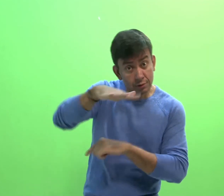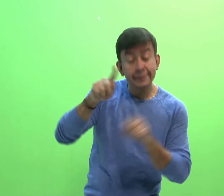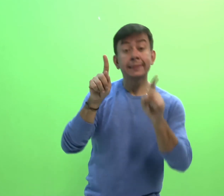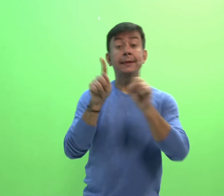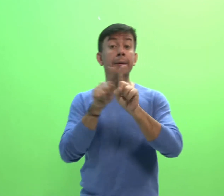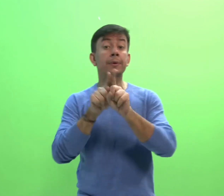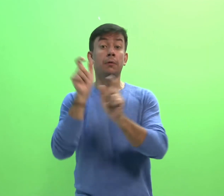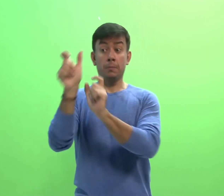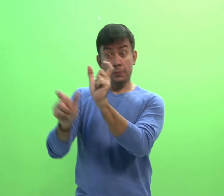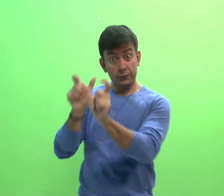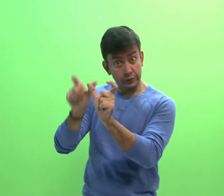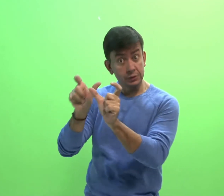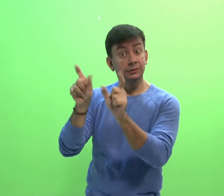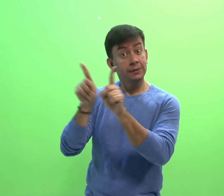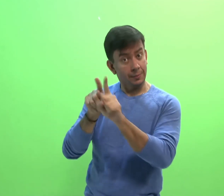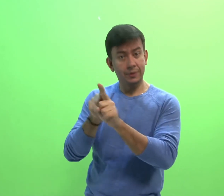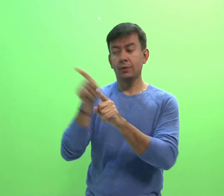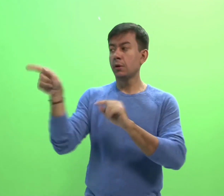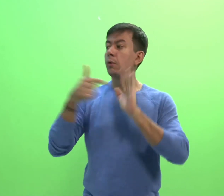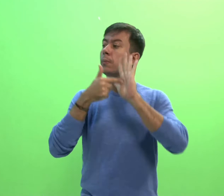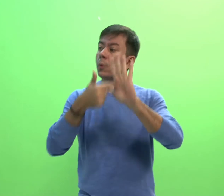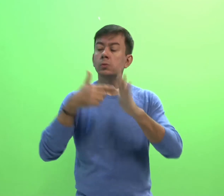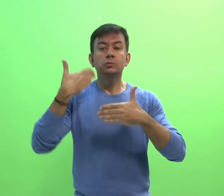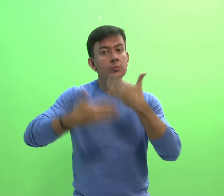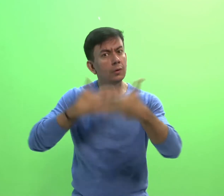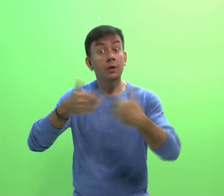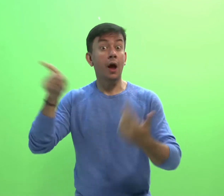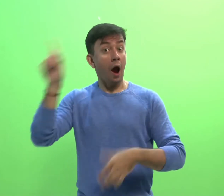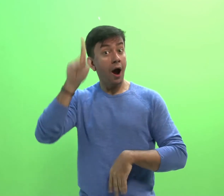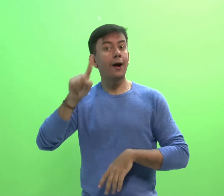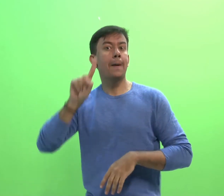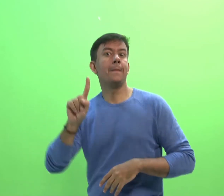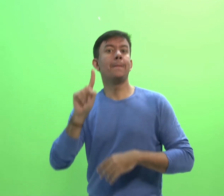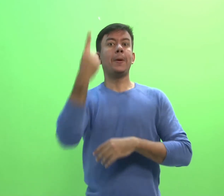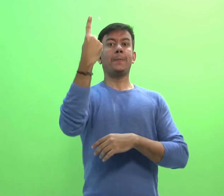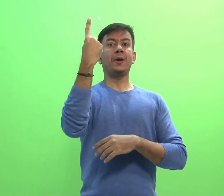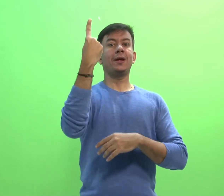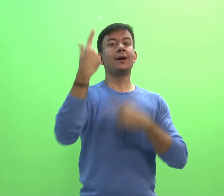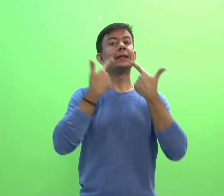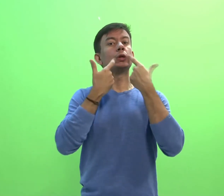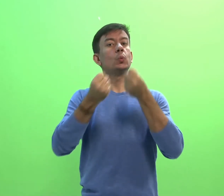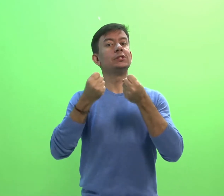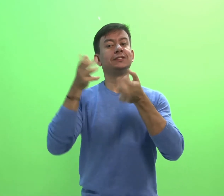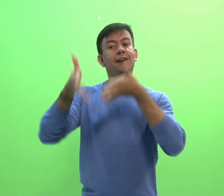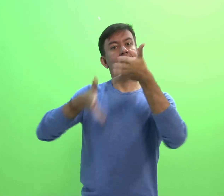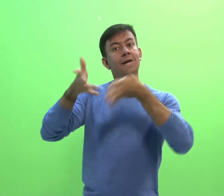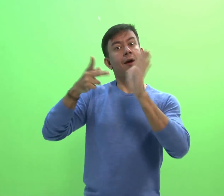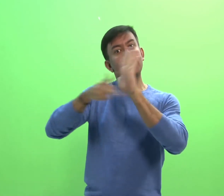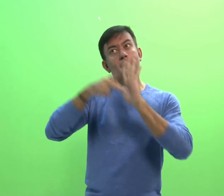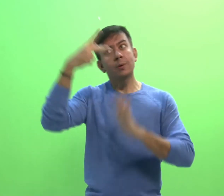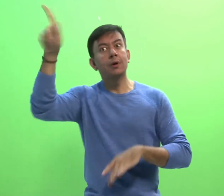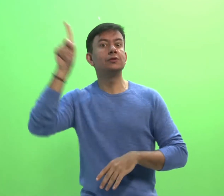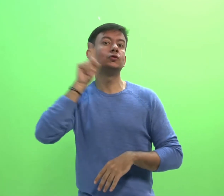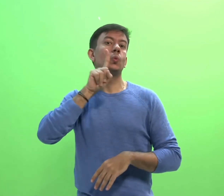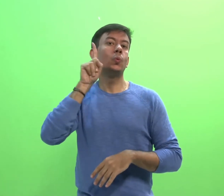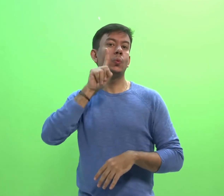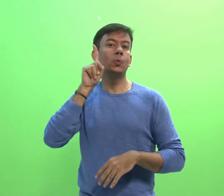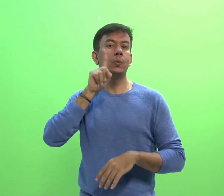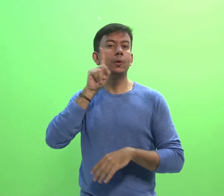mais à frente. Ele foi o pioneiro a pesquisar a língua de sinais nos Estados Unidos. Se lembram que